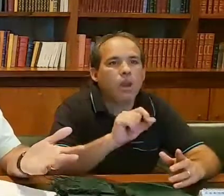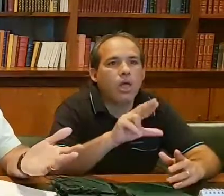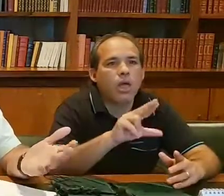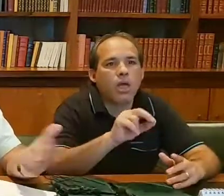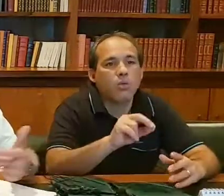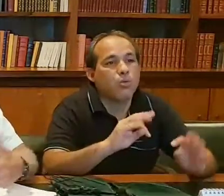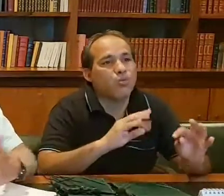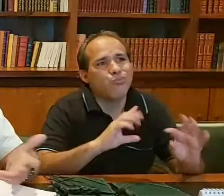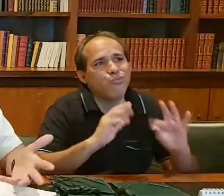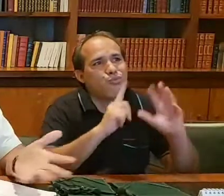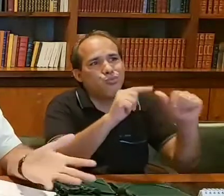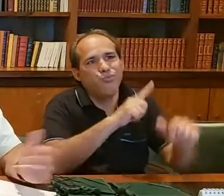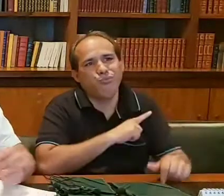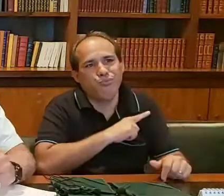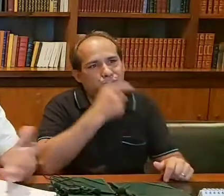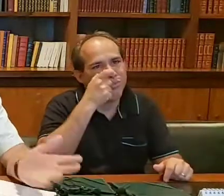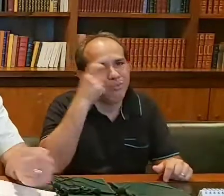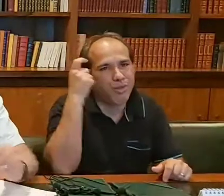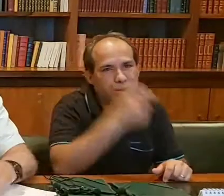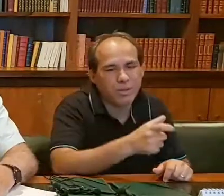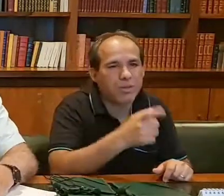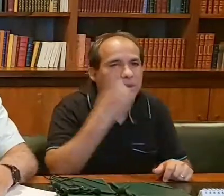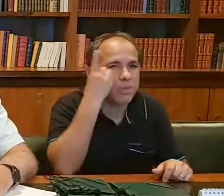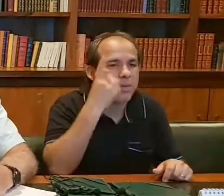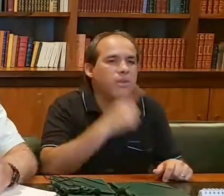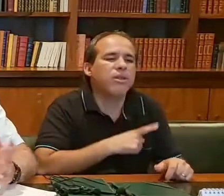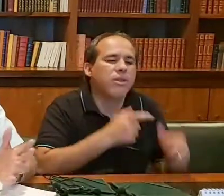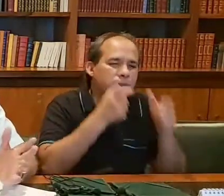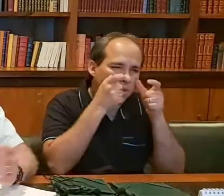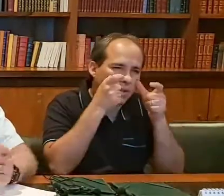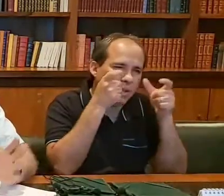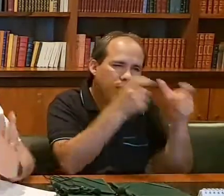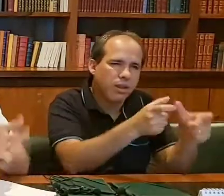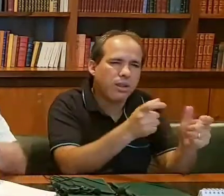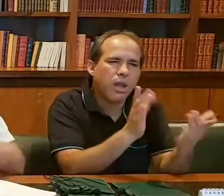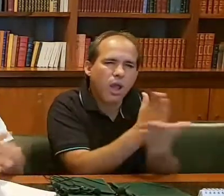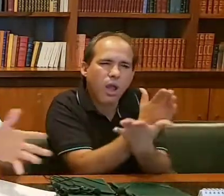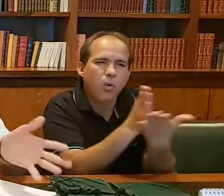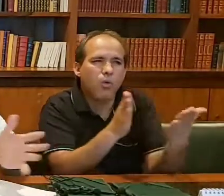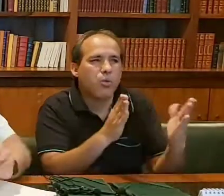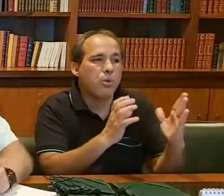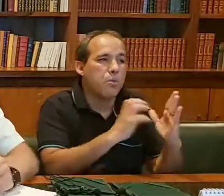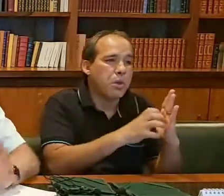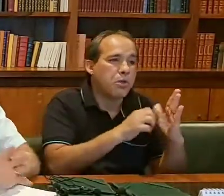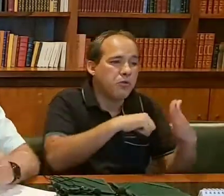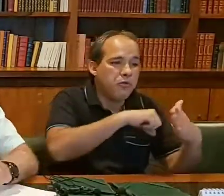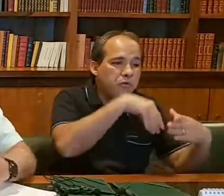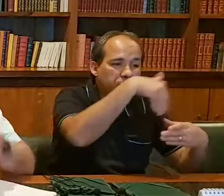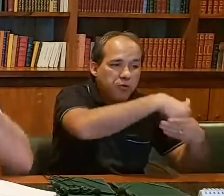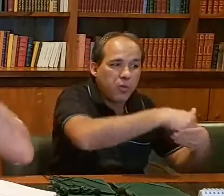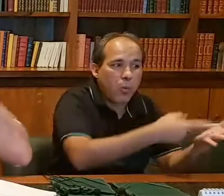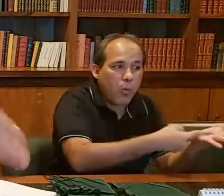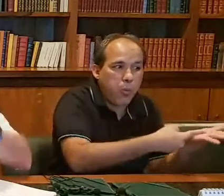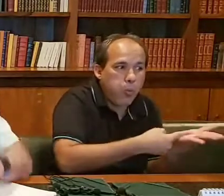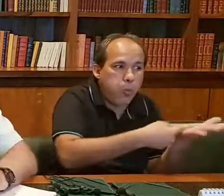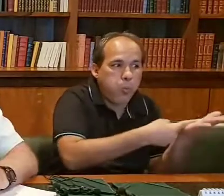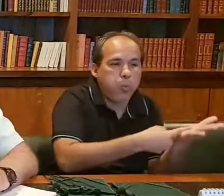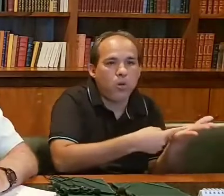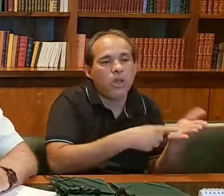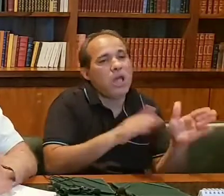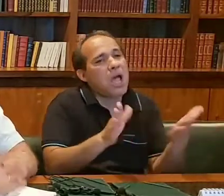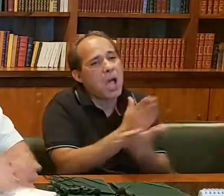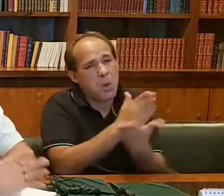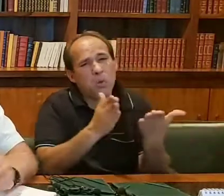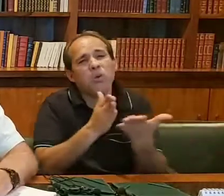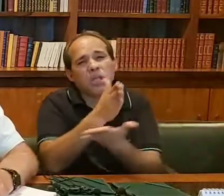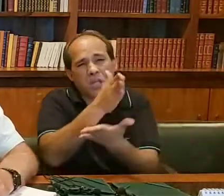interesse. Os deputados têm interesse. Até alguns não têm só de partido votar fechado. Muitas vezes os partidos votam rachado.